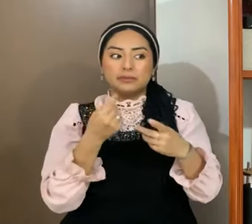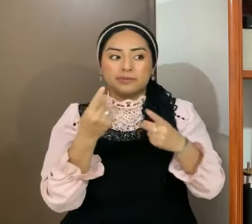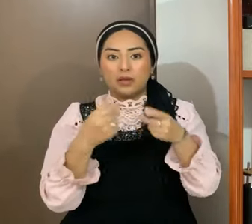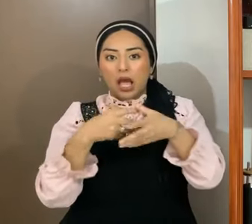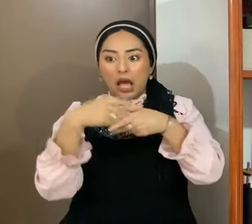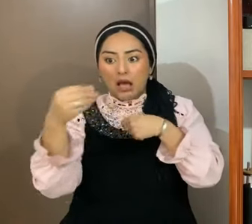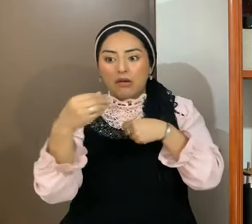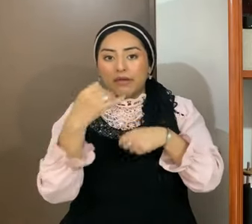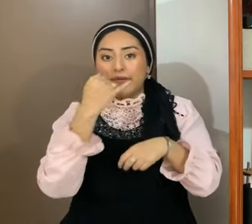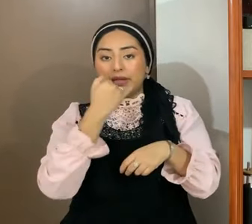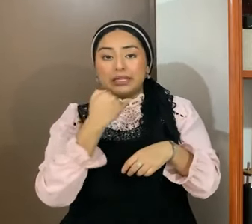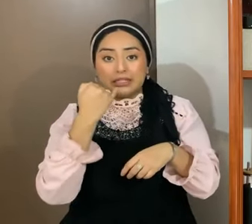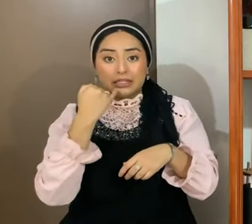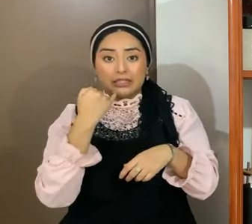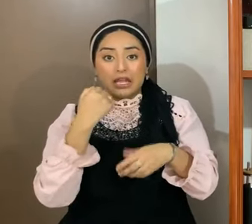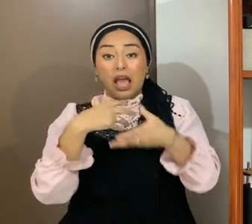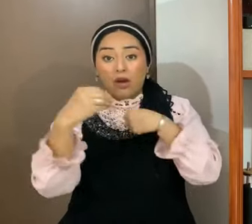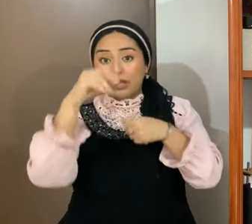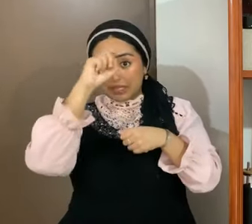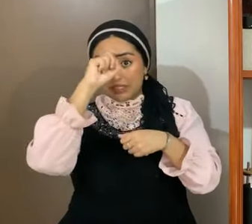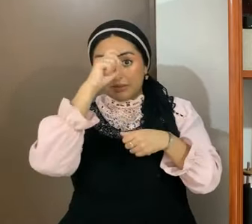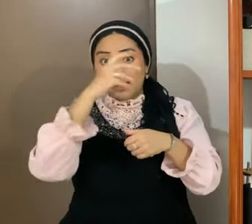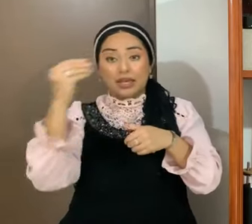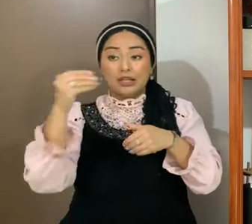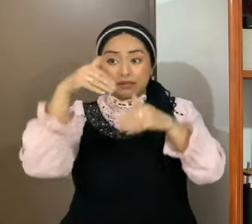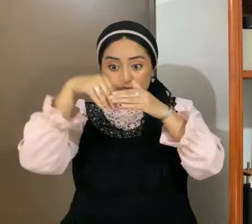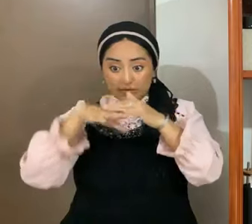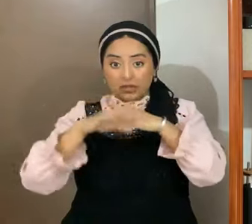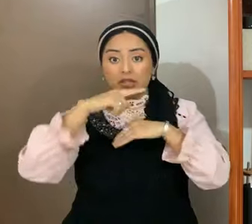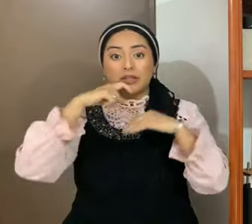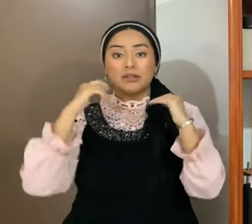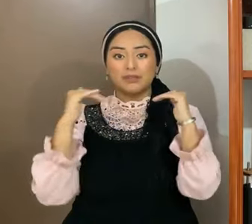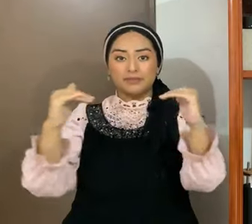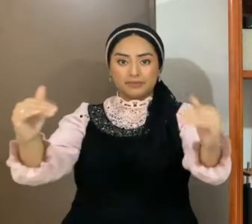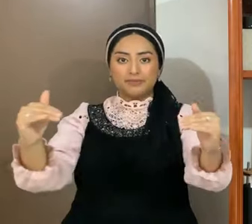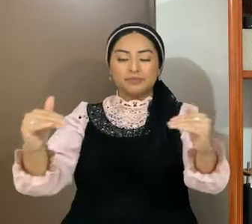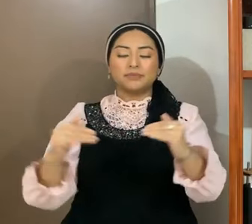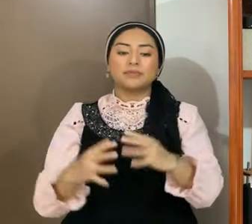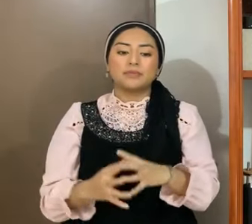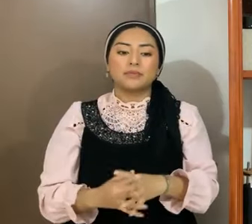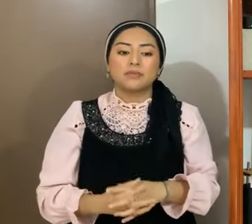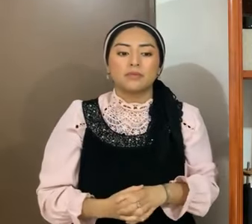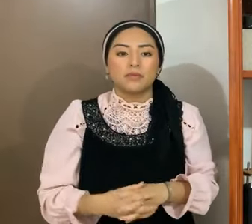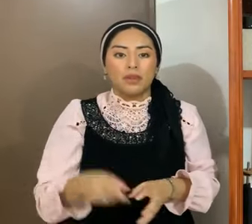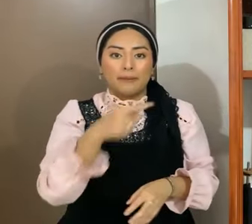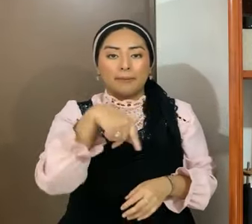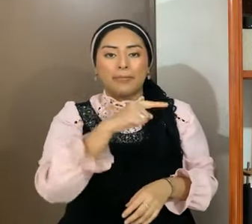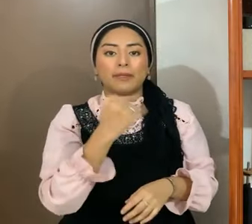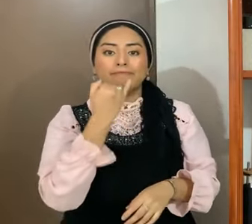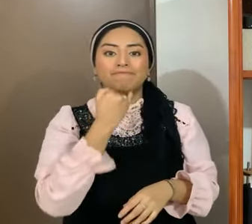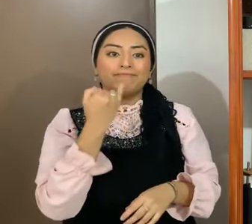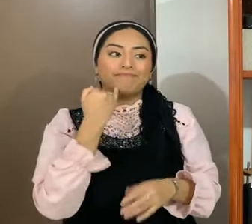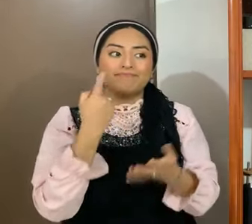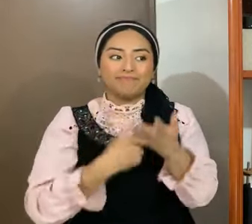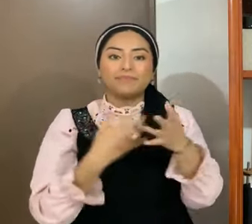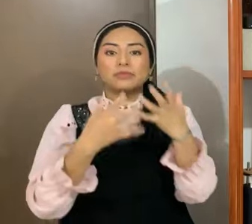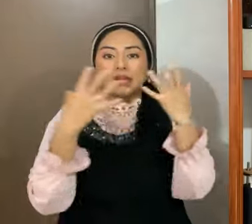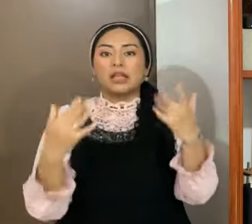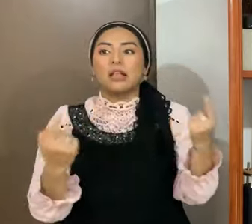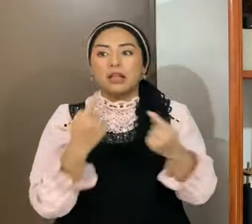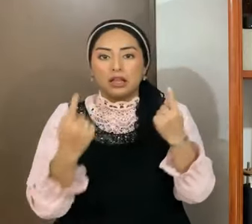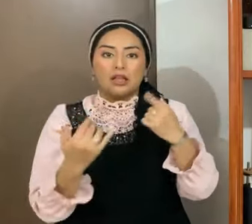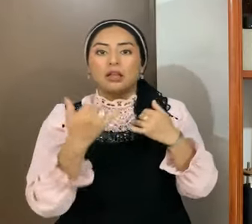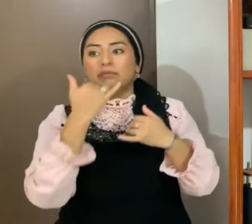de Egipto y su ingreso hacia el desierto, camino de la tierra prometida. Ellos pues no actuaron